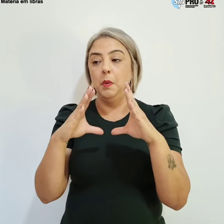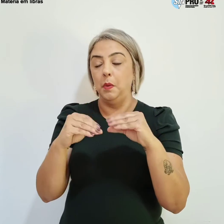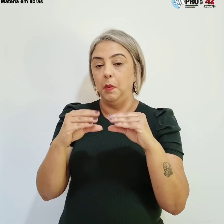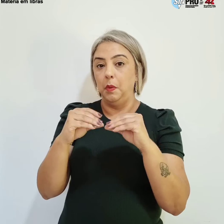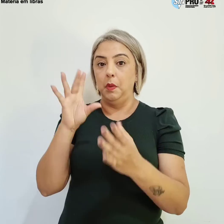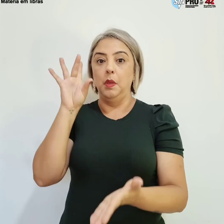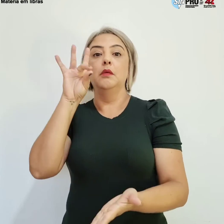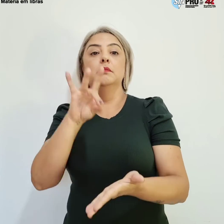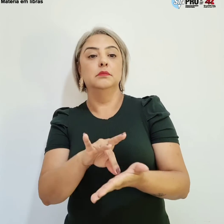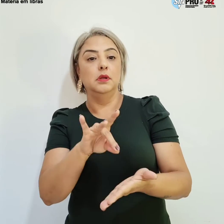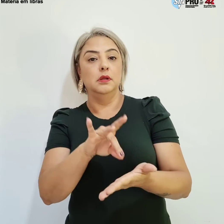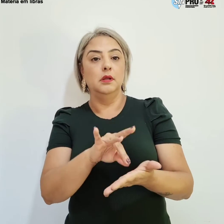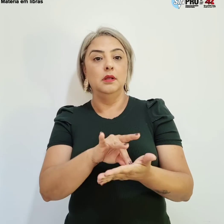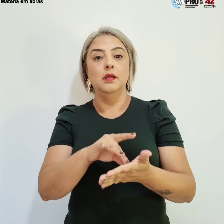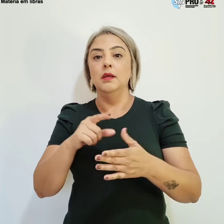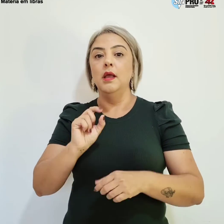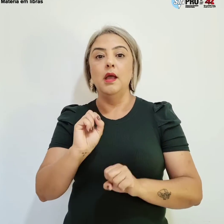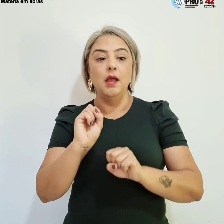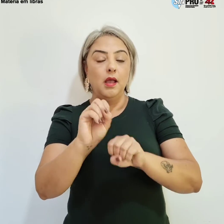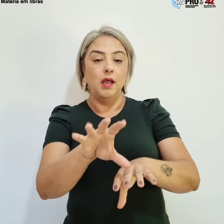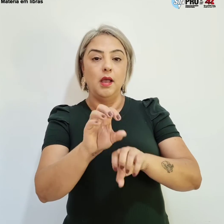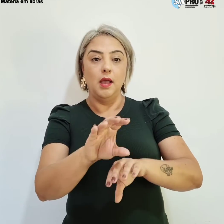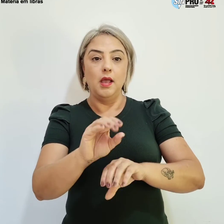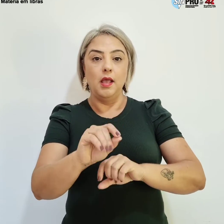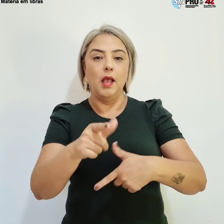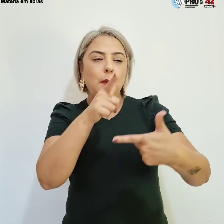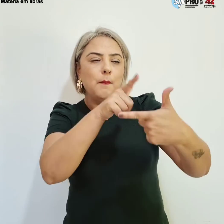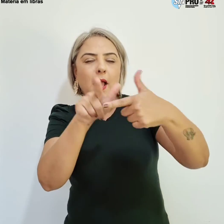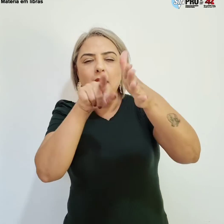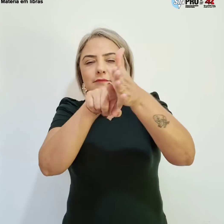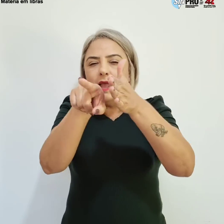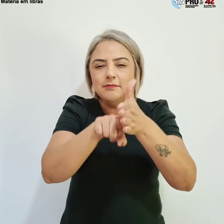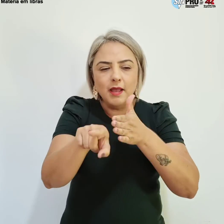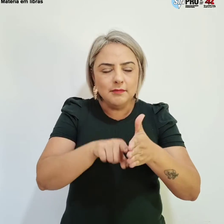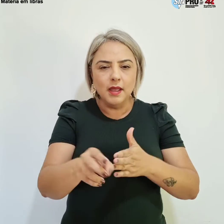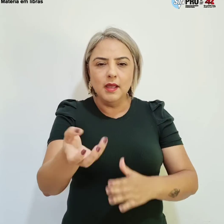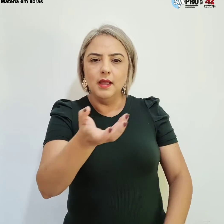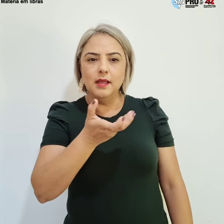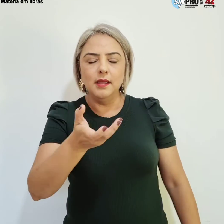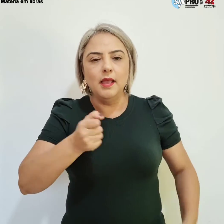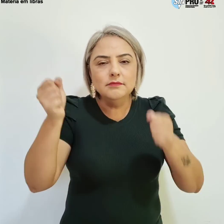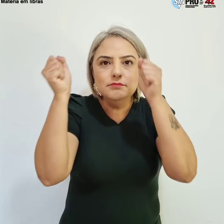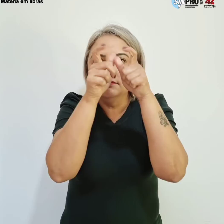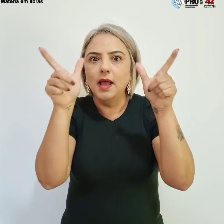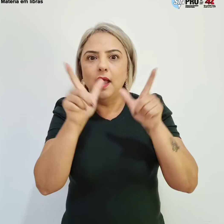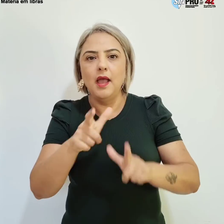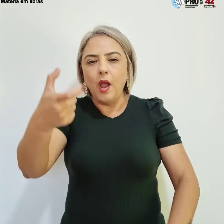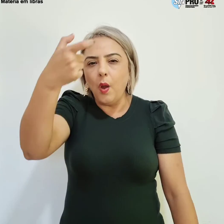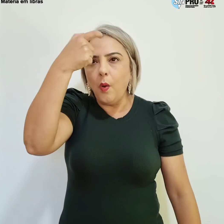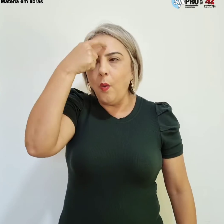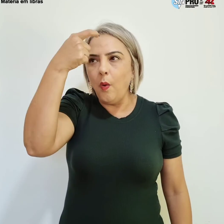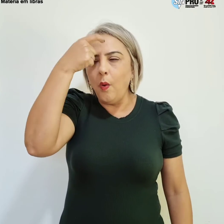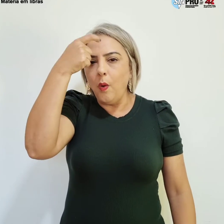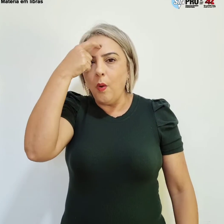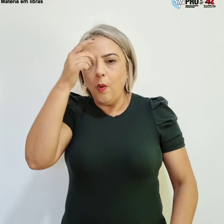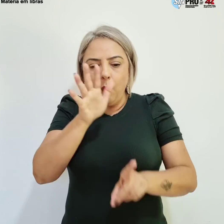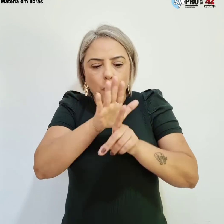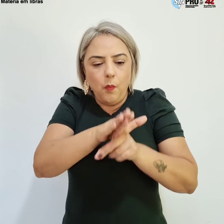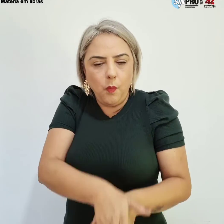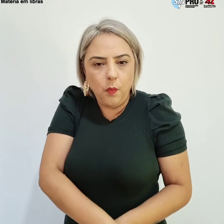realidade, a educação problematizadora quer despertar a consciência dos oprimidos,